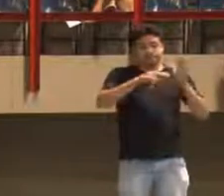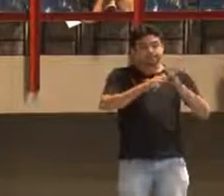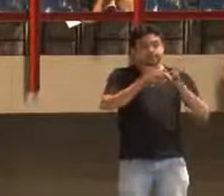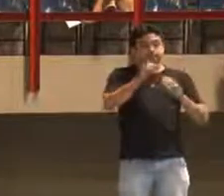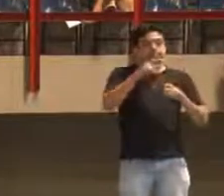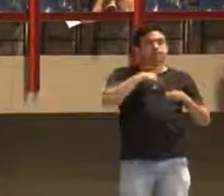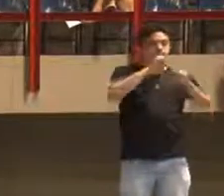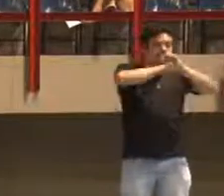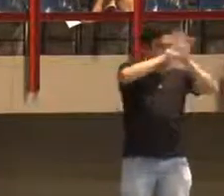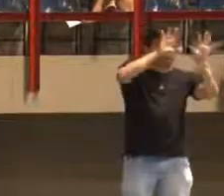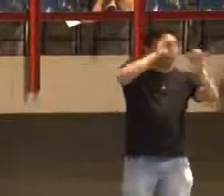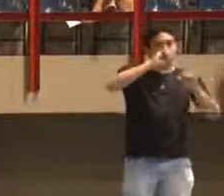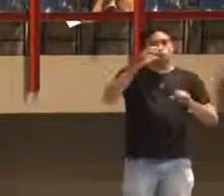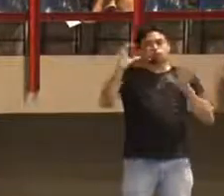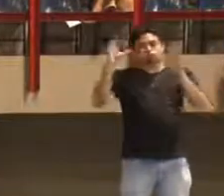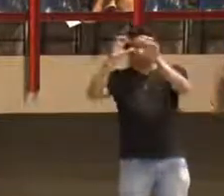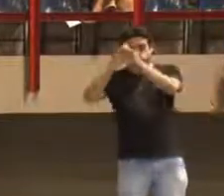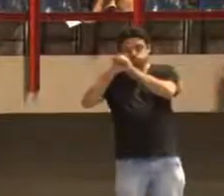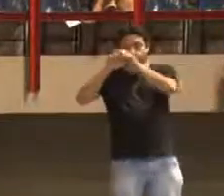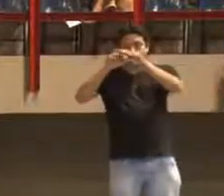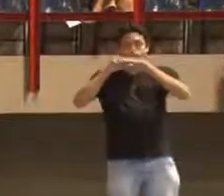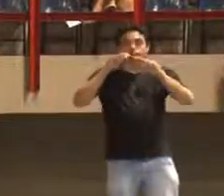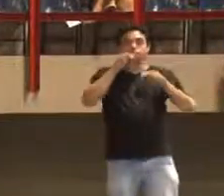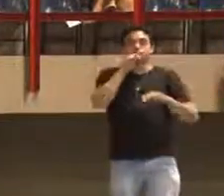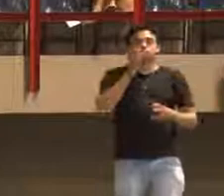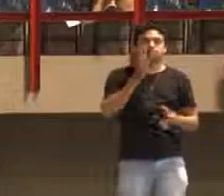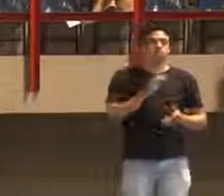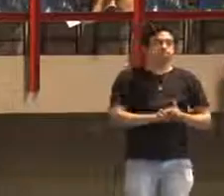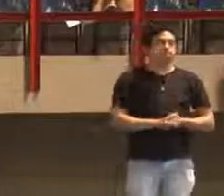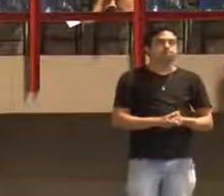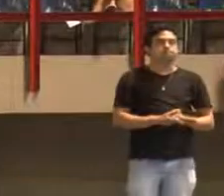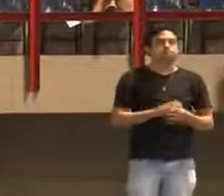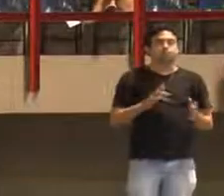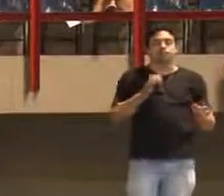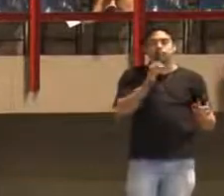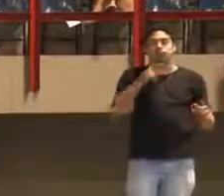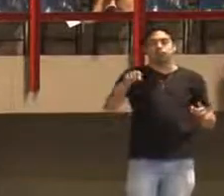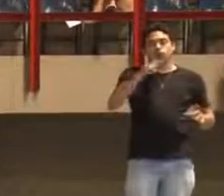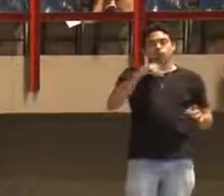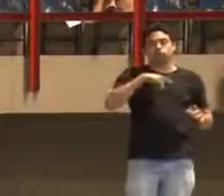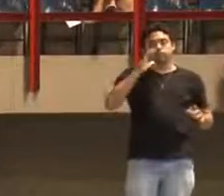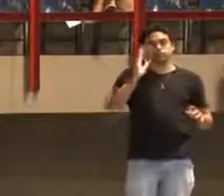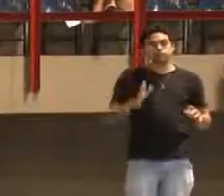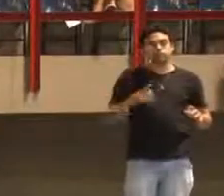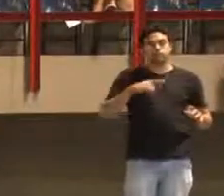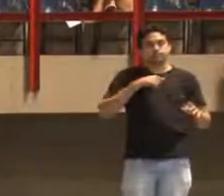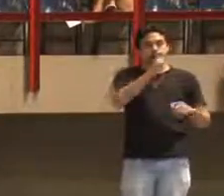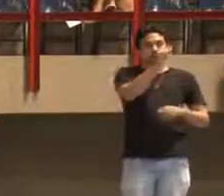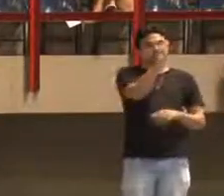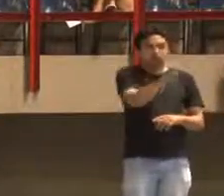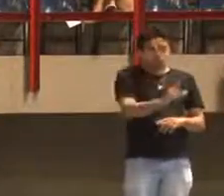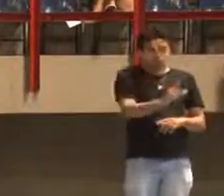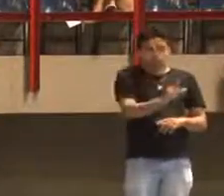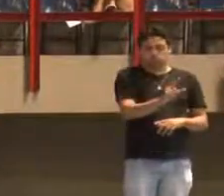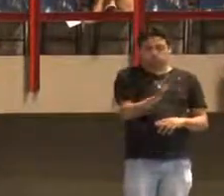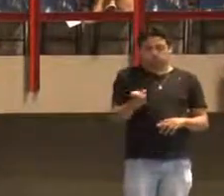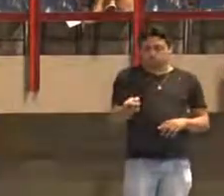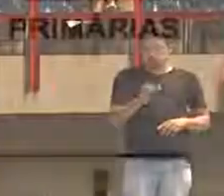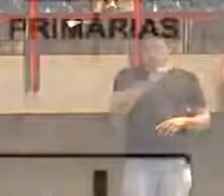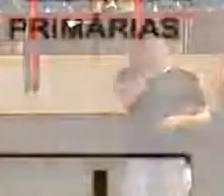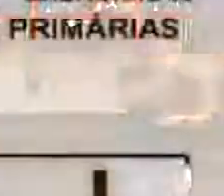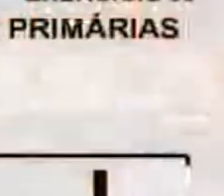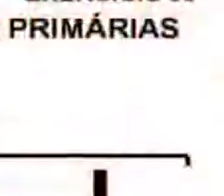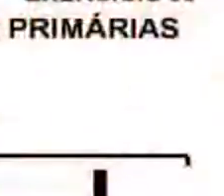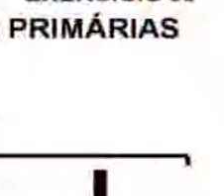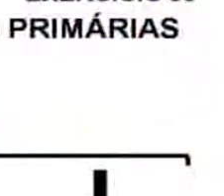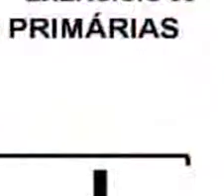são claras ou escuras. Então, por exemplo, quando você pega, por exemplo, um azul desse aqui, você